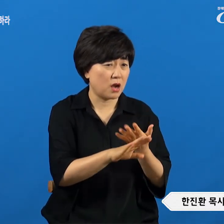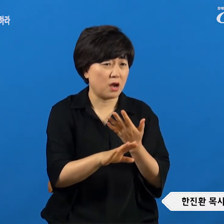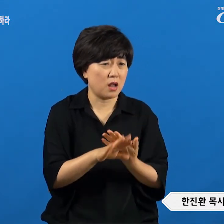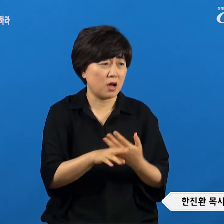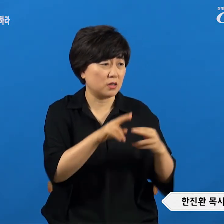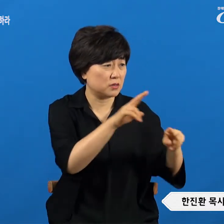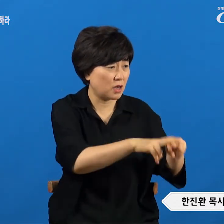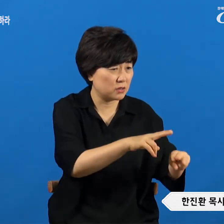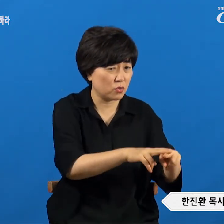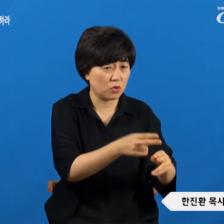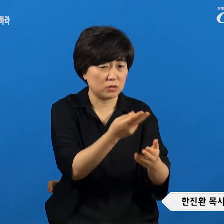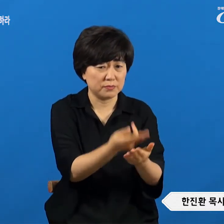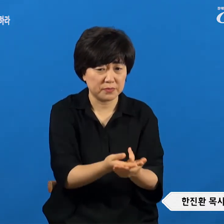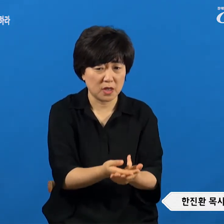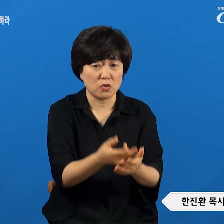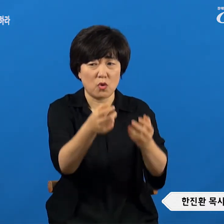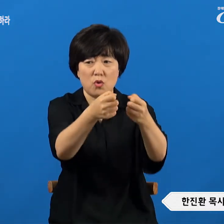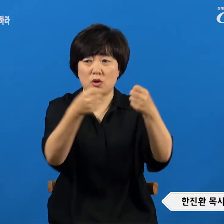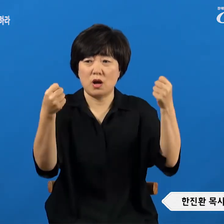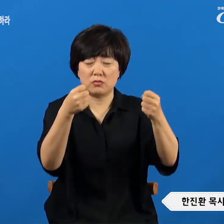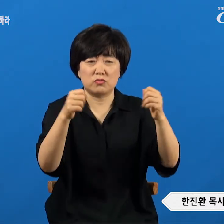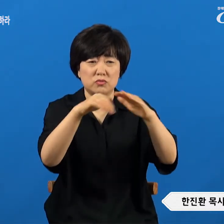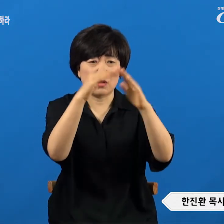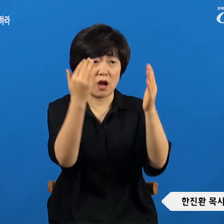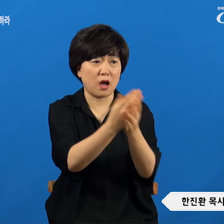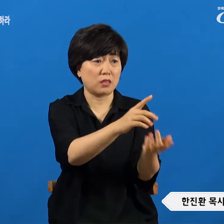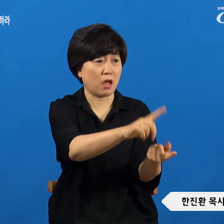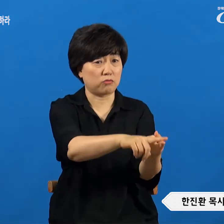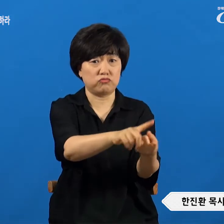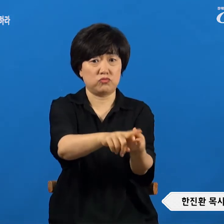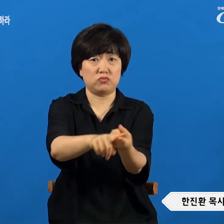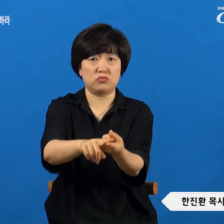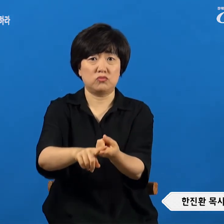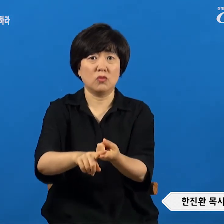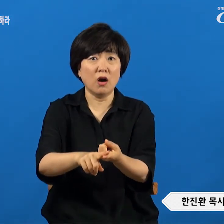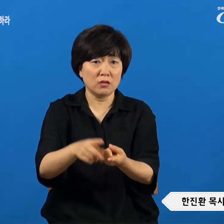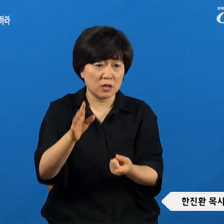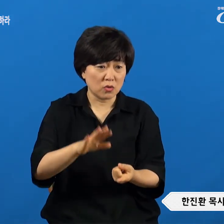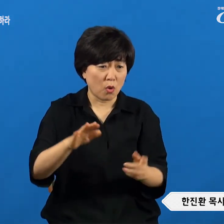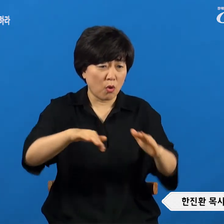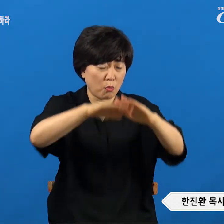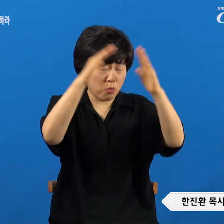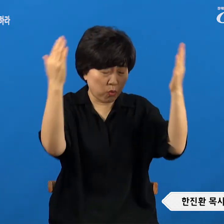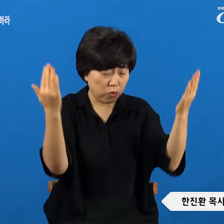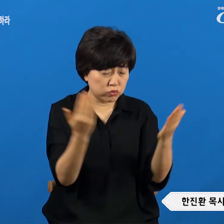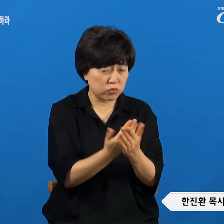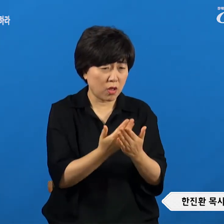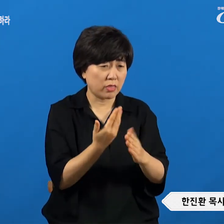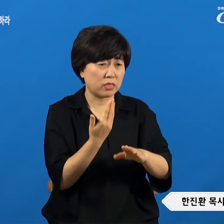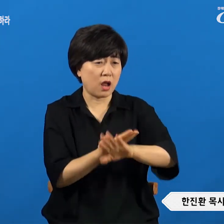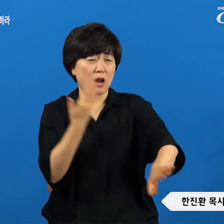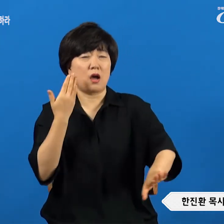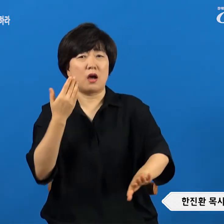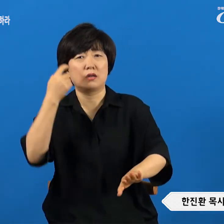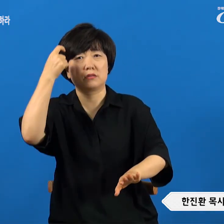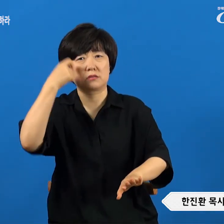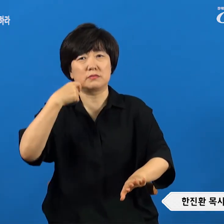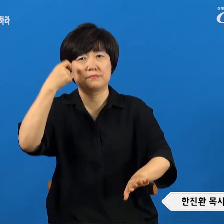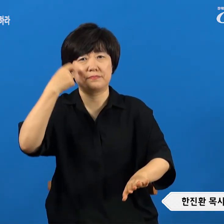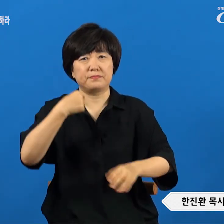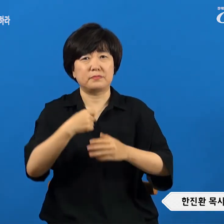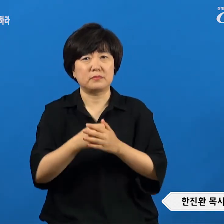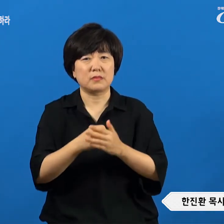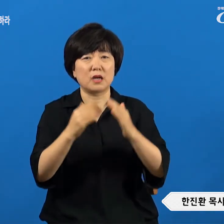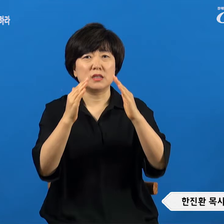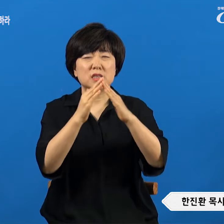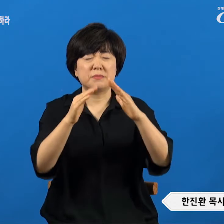소파도 침대도 가구도 다 그대로인데, 그런데도 모든 게 달라 보입니다. 온 집이